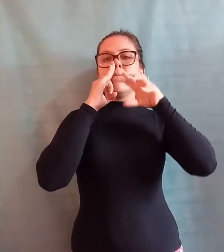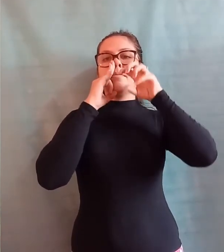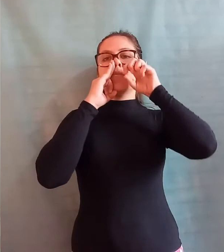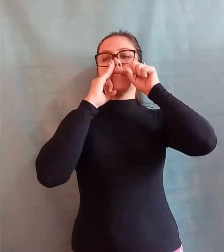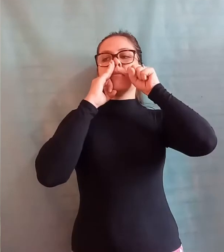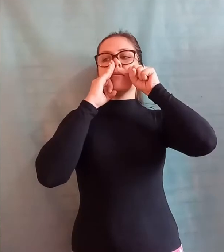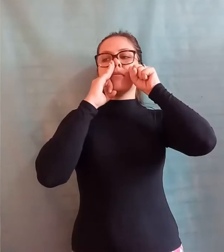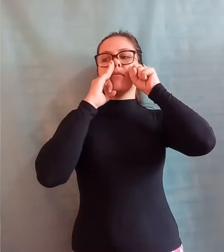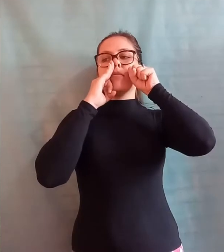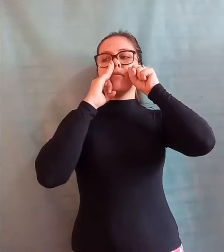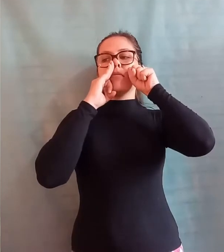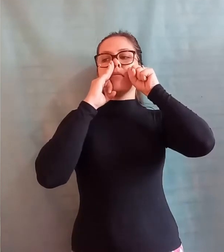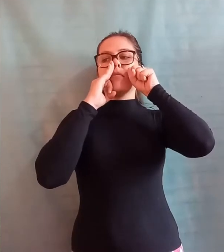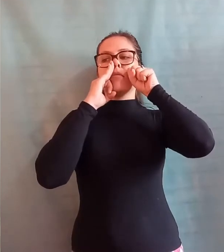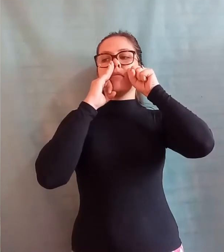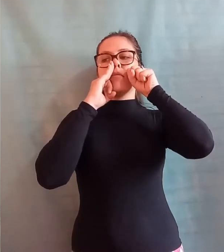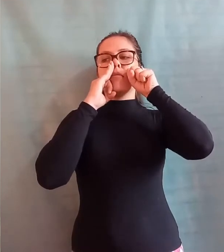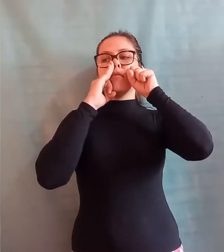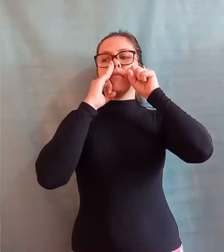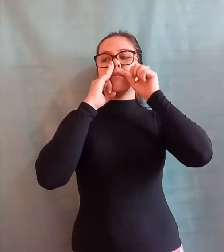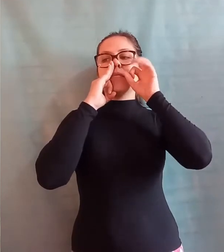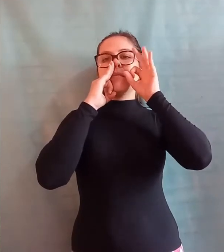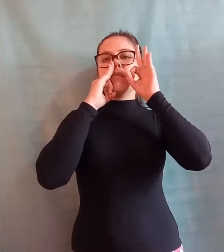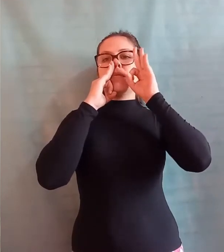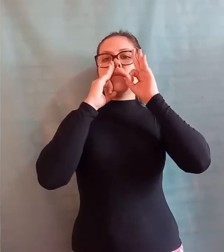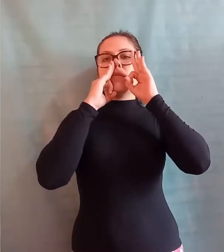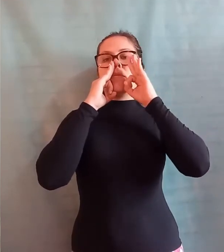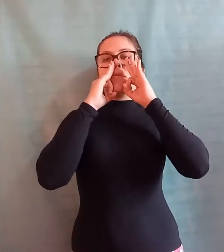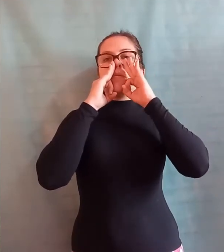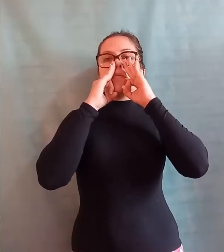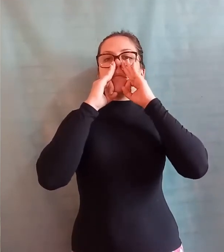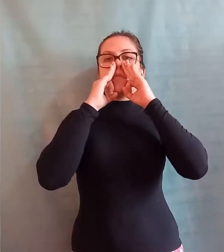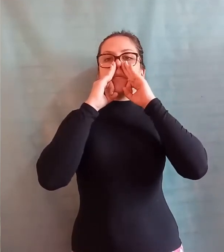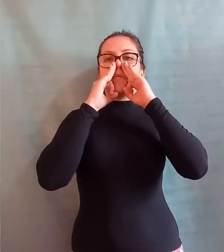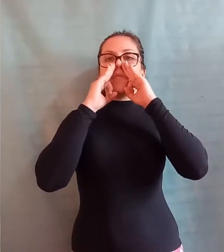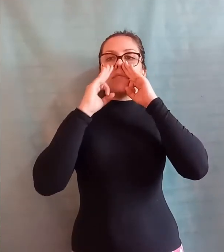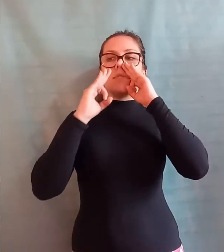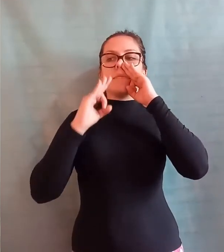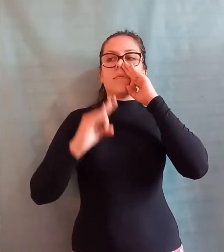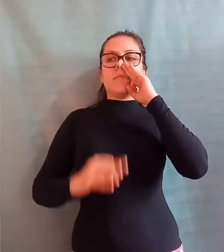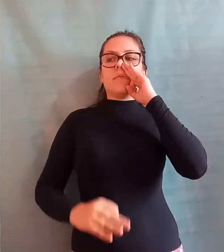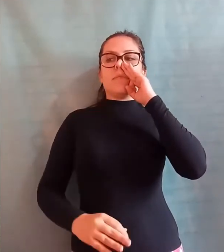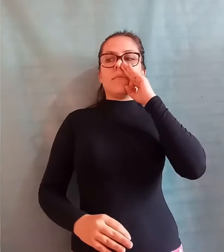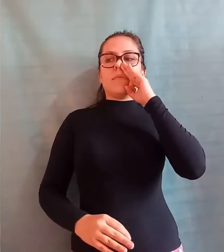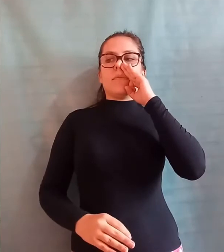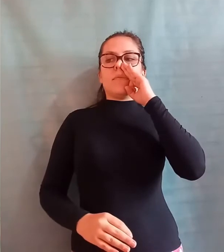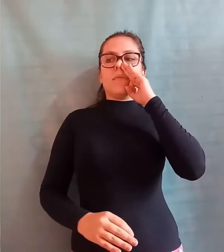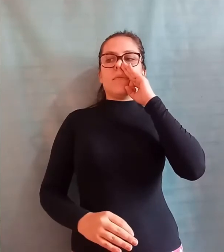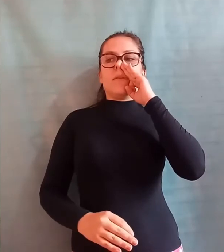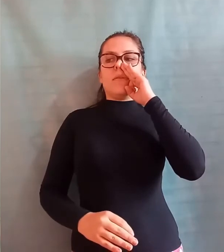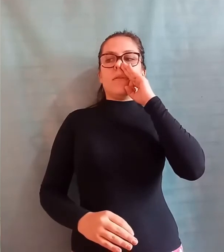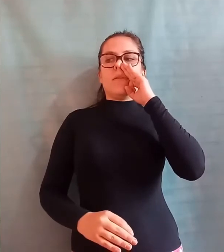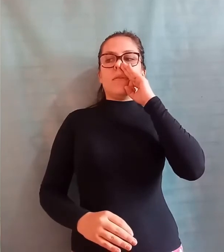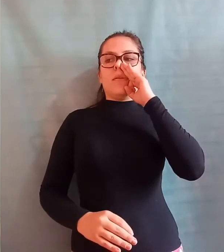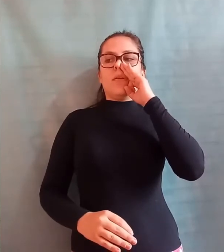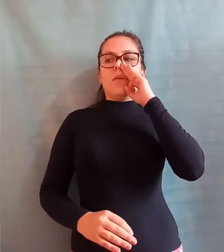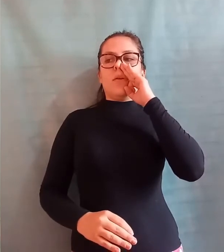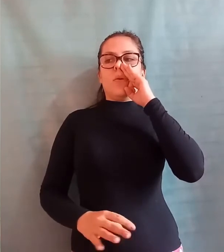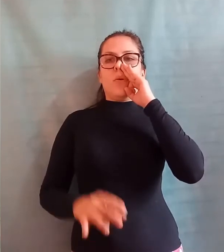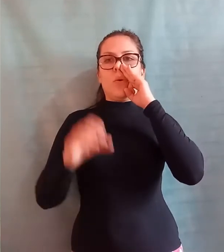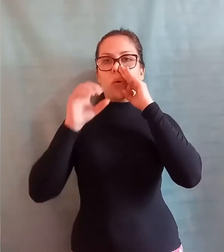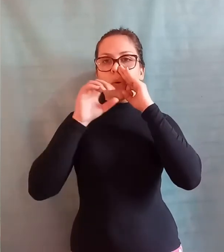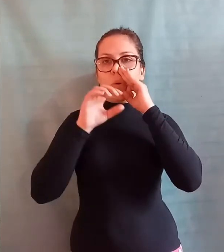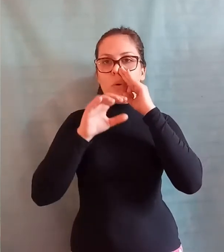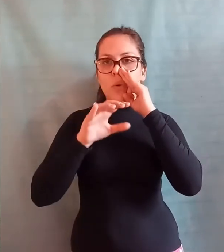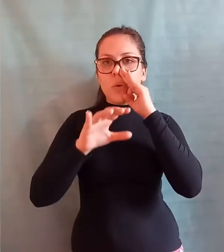Reter o ar, trocar a mão para a outra narina e expirar pela narina direita.